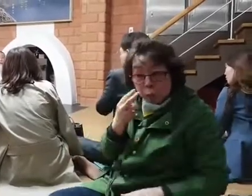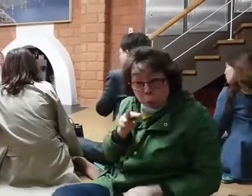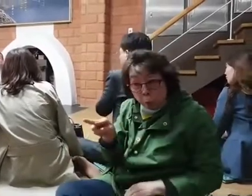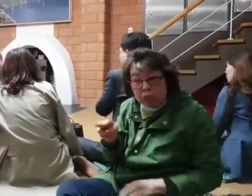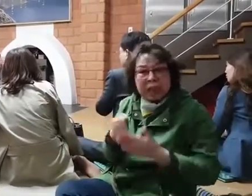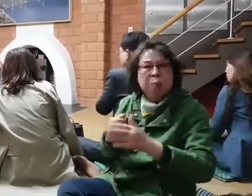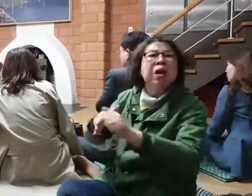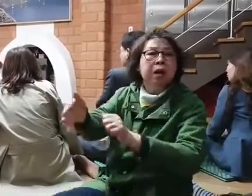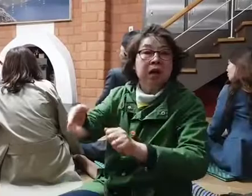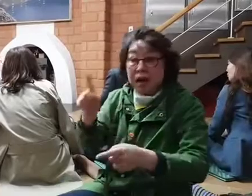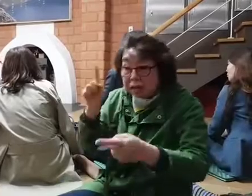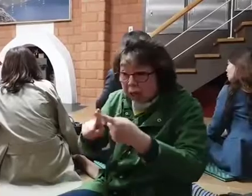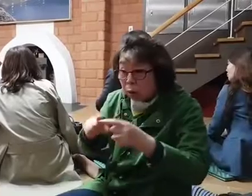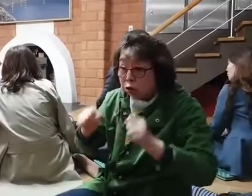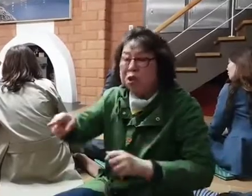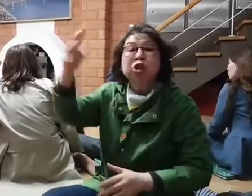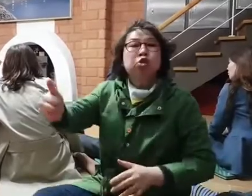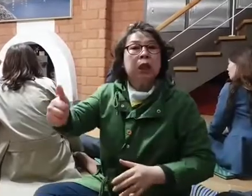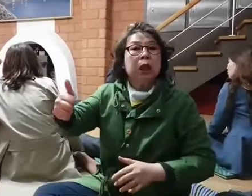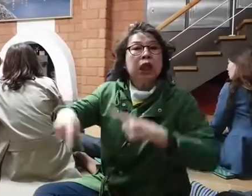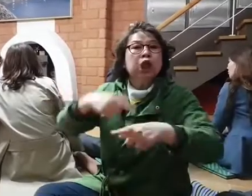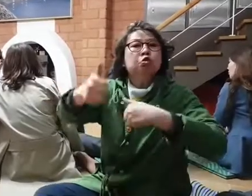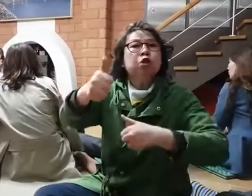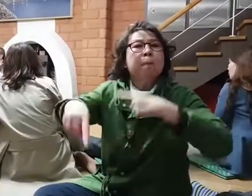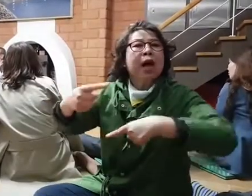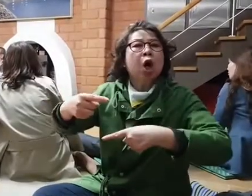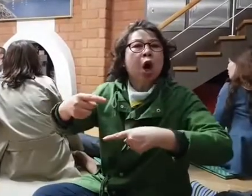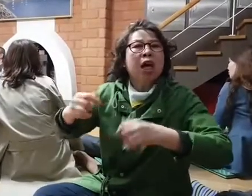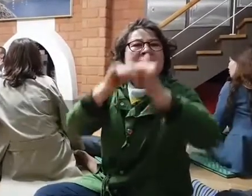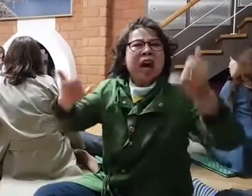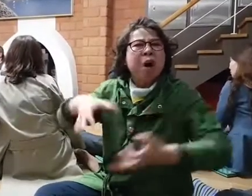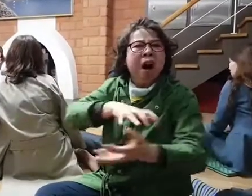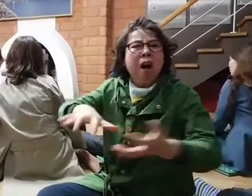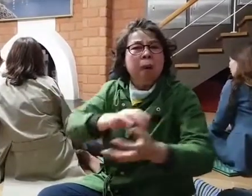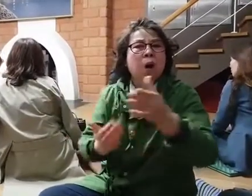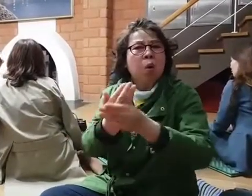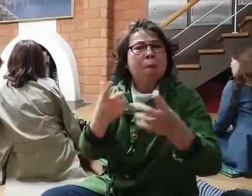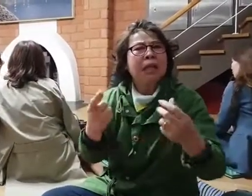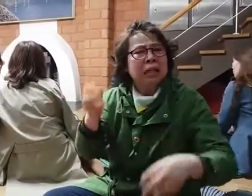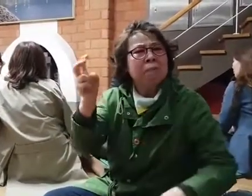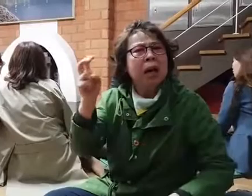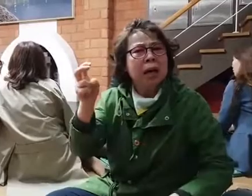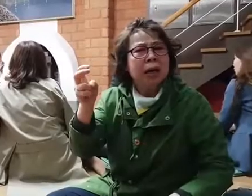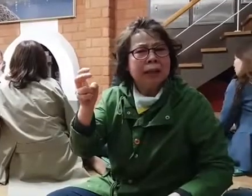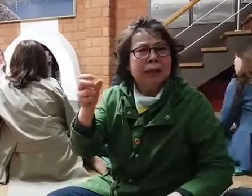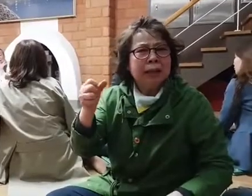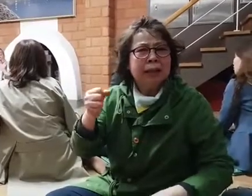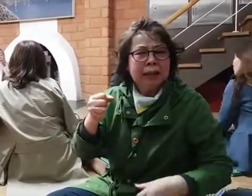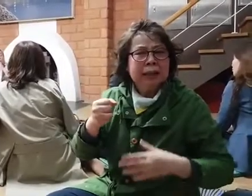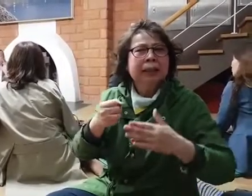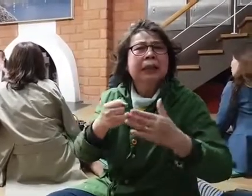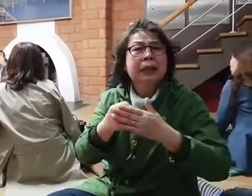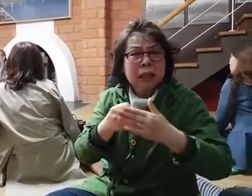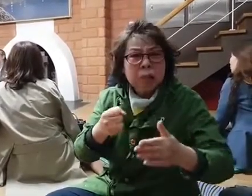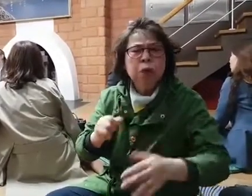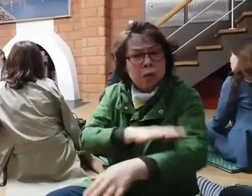거죠. 이대로 놔두면 야들이 주인 행세를 하고 이 사회는 엉망이 될 수도 있는 거예요.